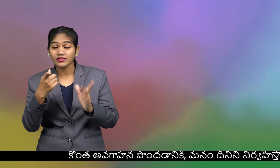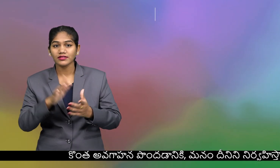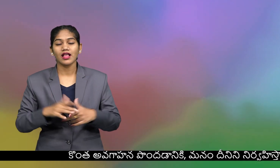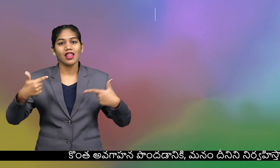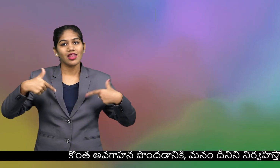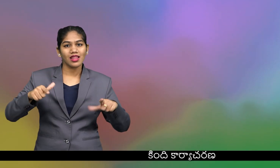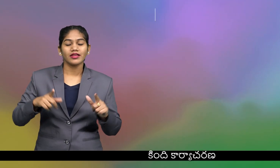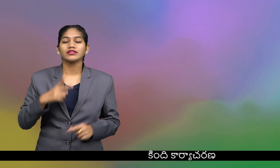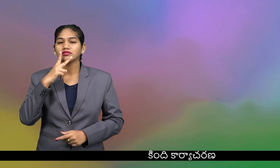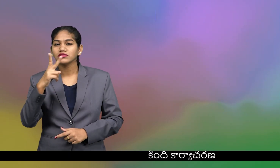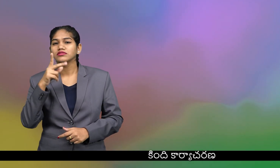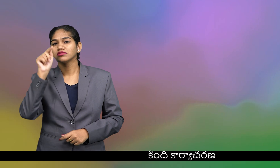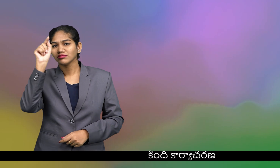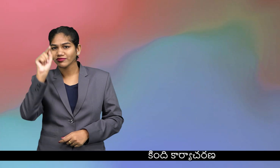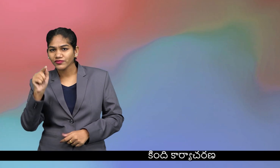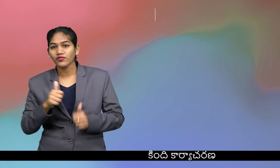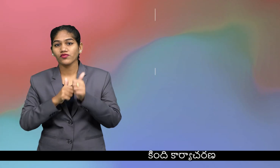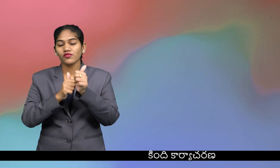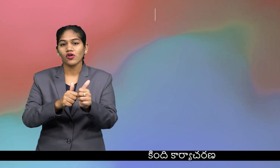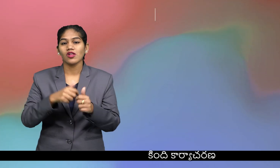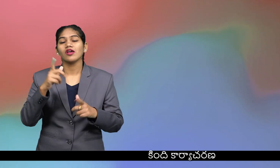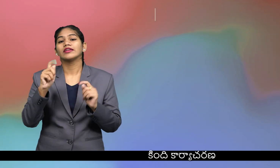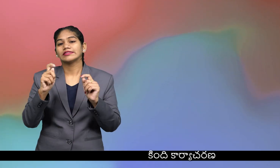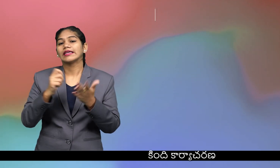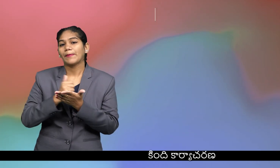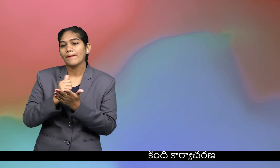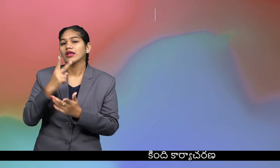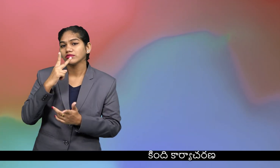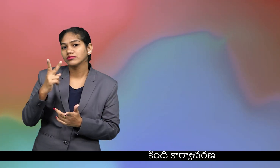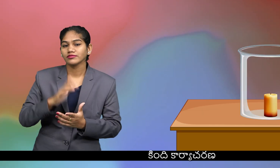నిర్వహిస్తాము. కింది కార్యాచరణ: